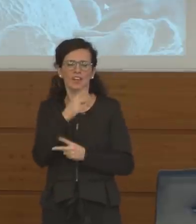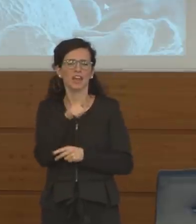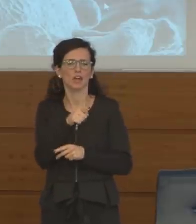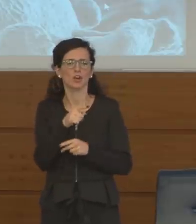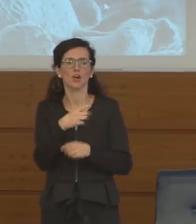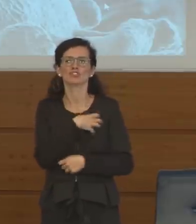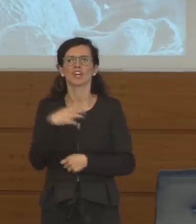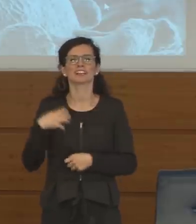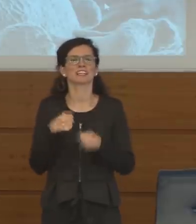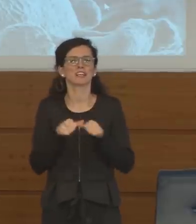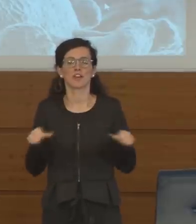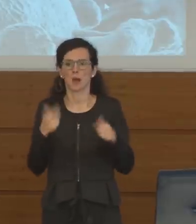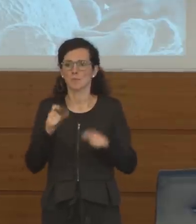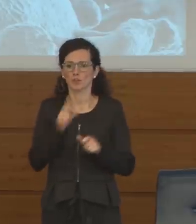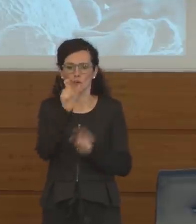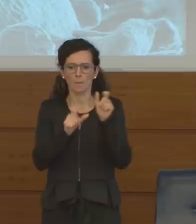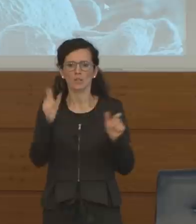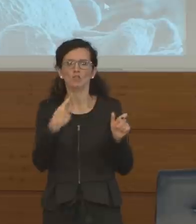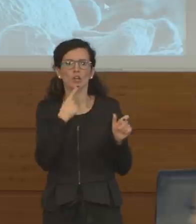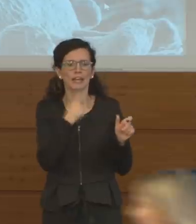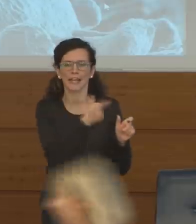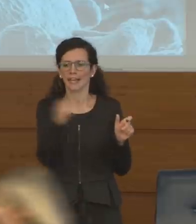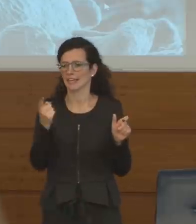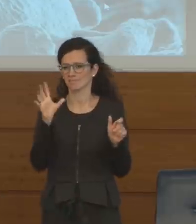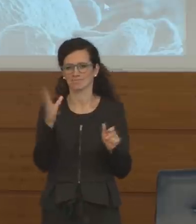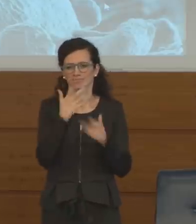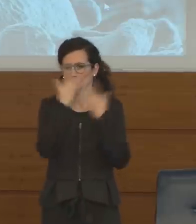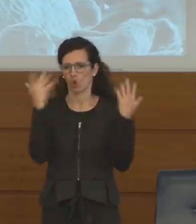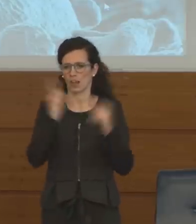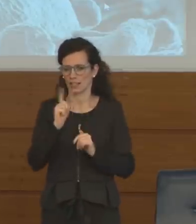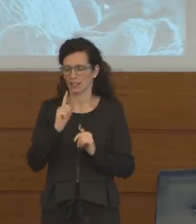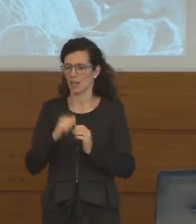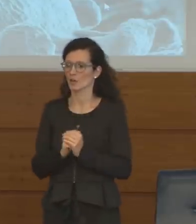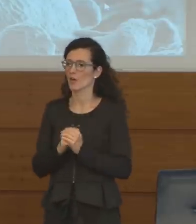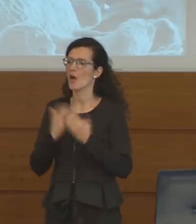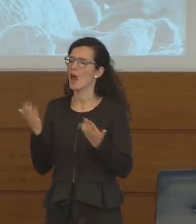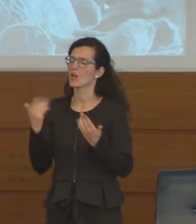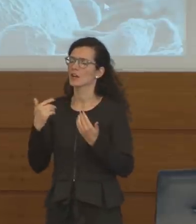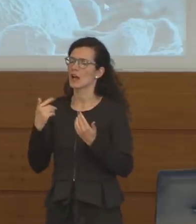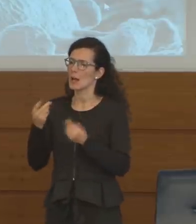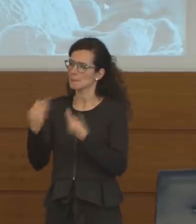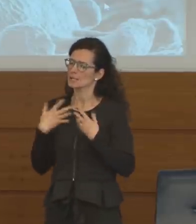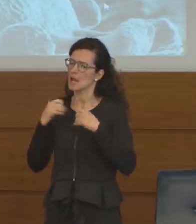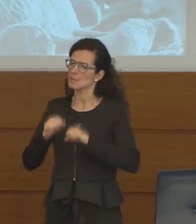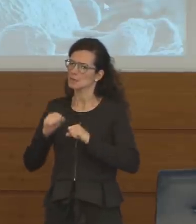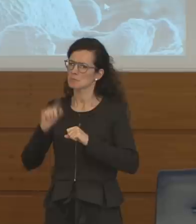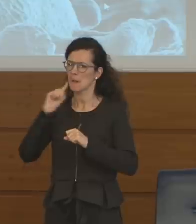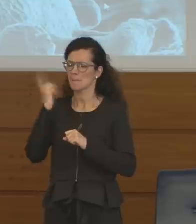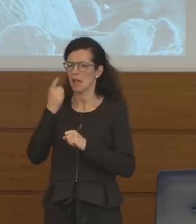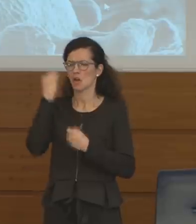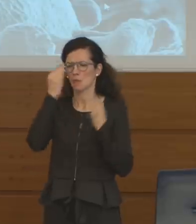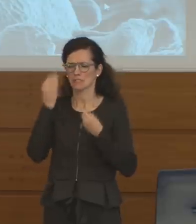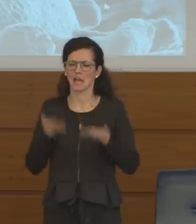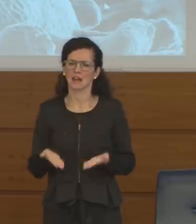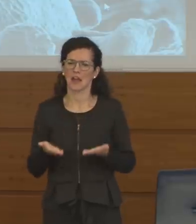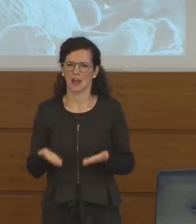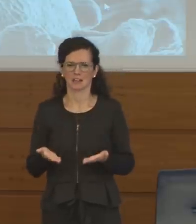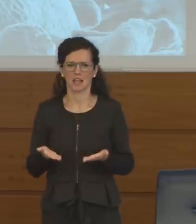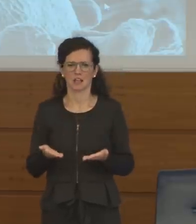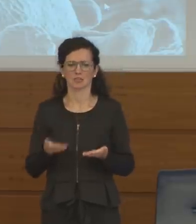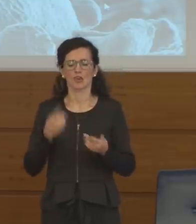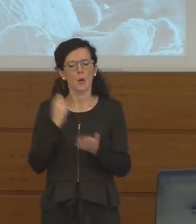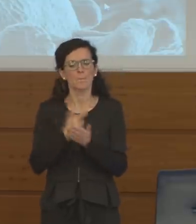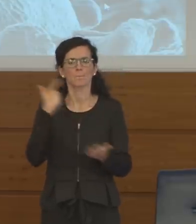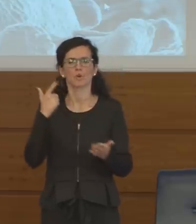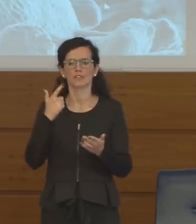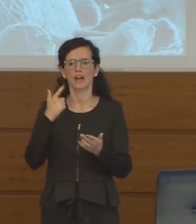non riusciamo più a tracciare le persone. Guardi, se lei mi consente, però io mi concentrerei sull'attualità. nel senso che è molto importante che il Paese